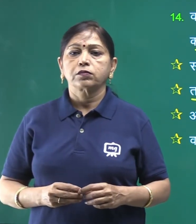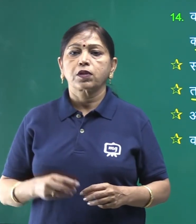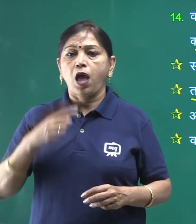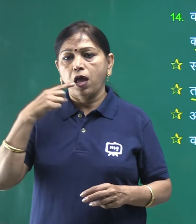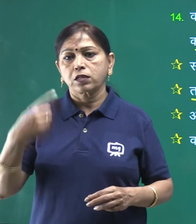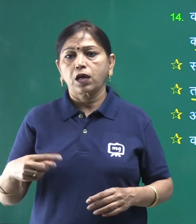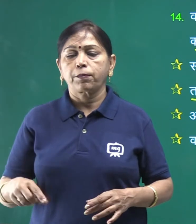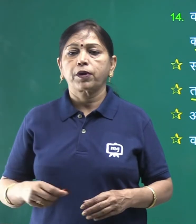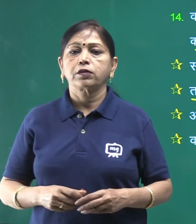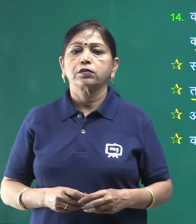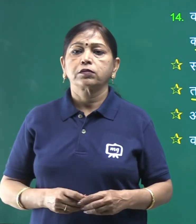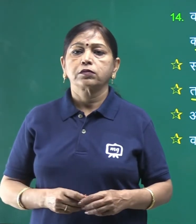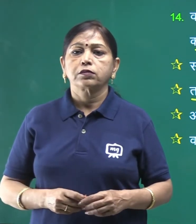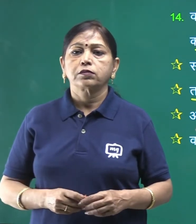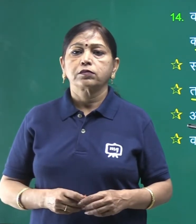तापमान,